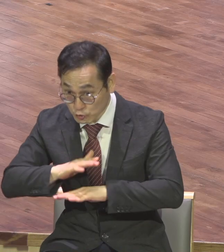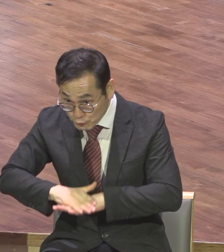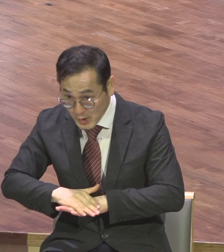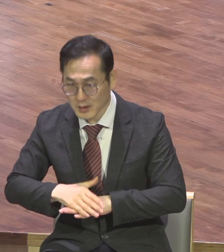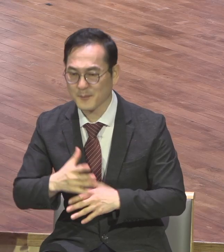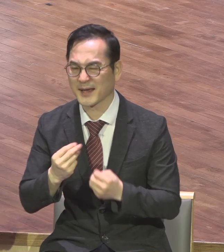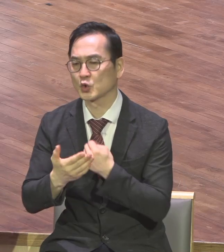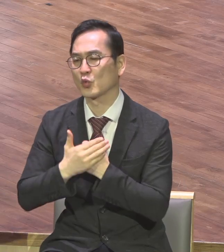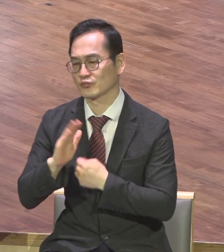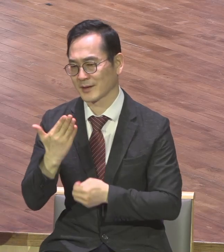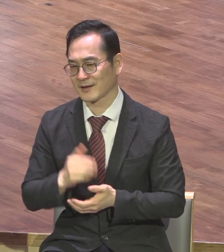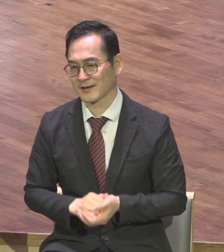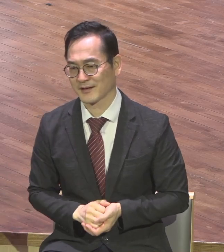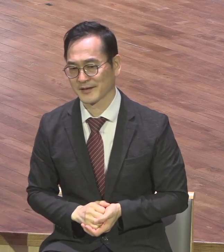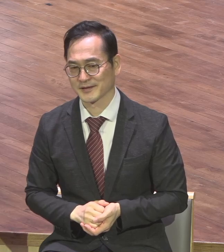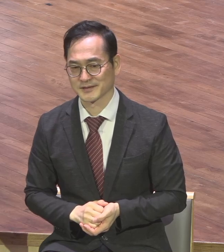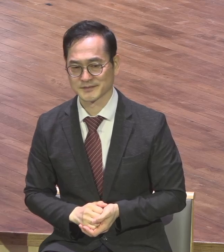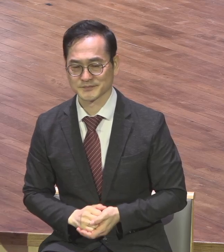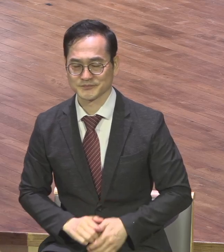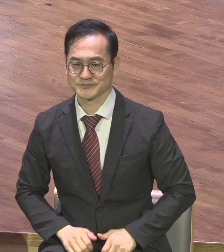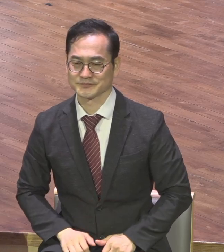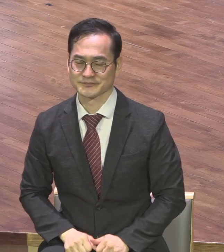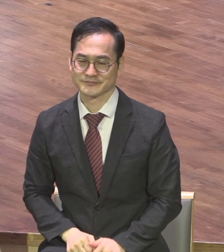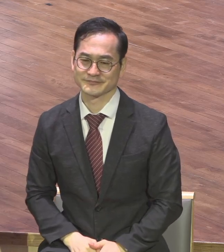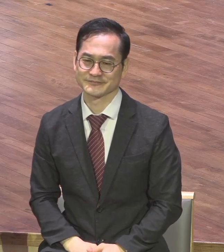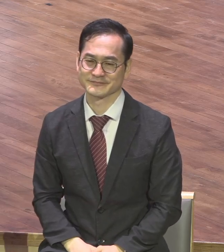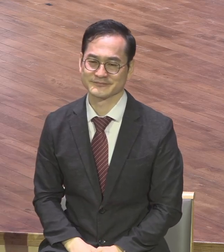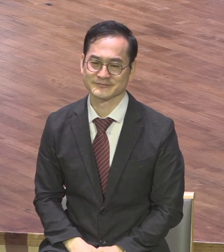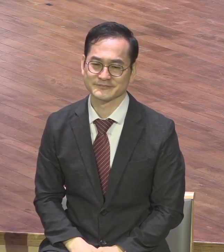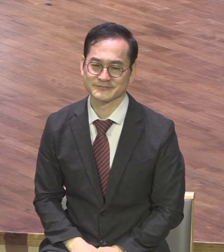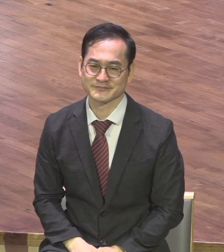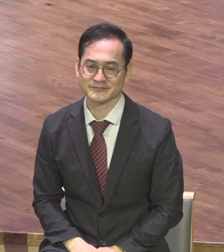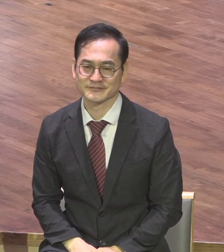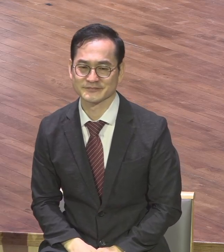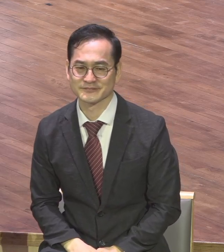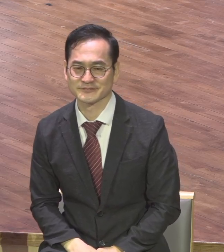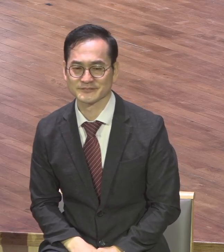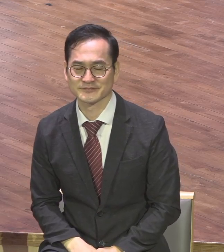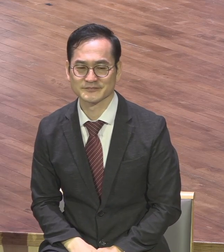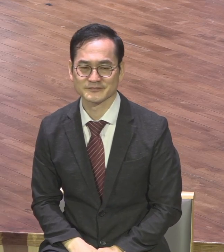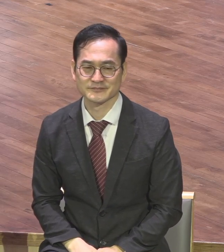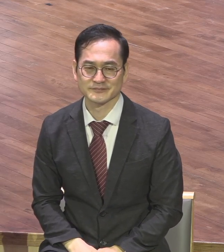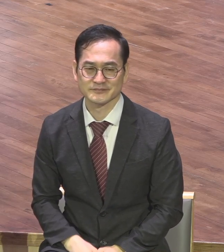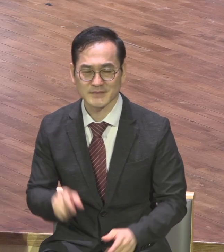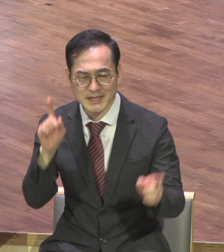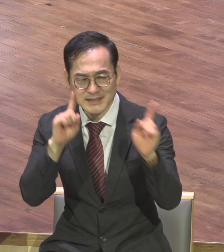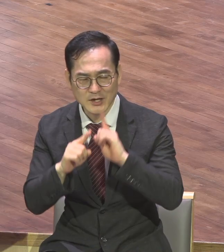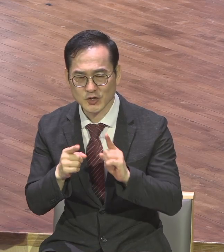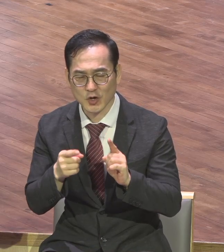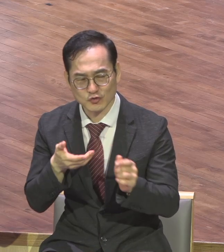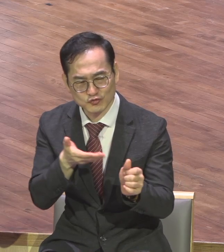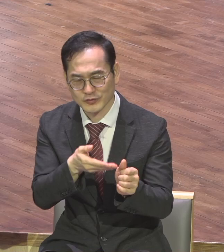뭐 상처 안 받고 오해 안 하고 그렇게 원리스 이루는데 굉장히 도움이 되죠.